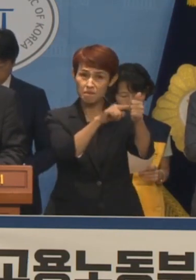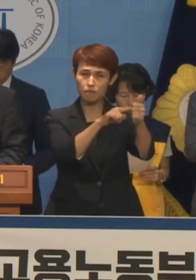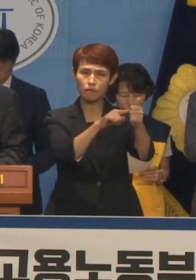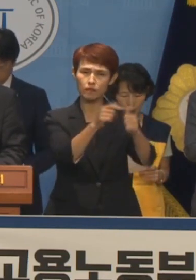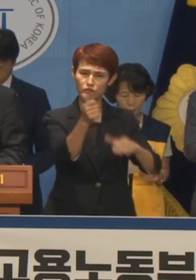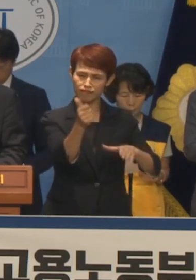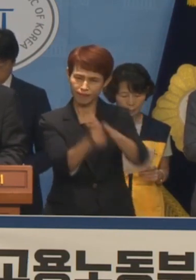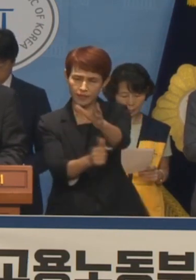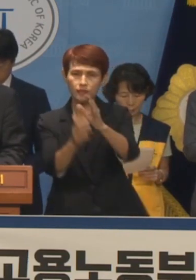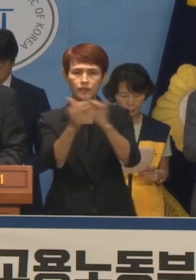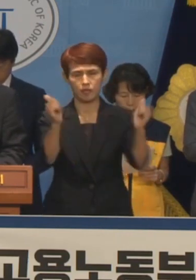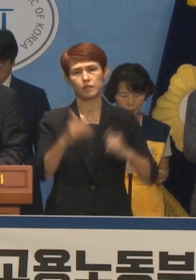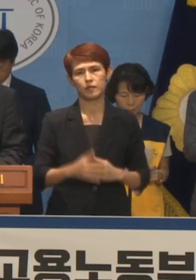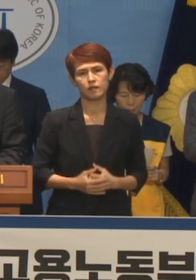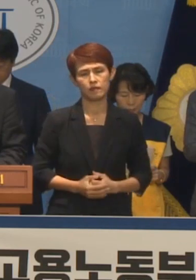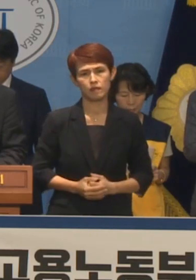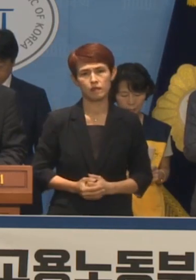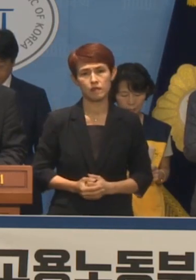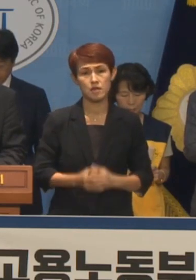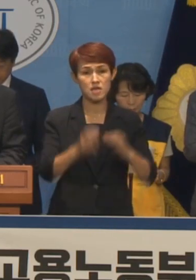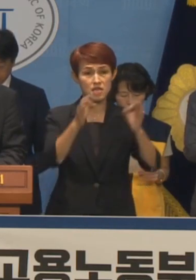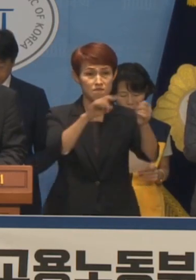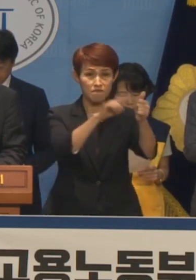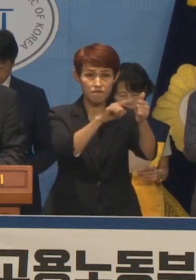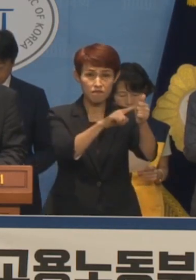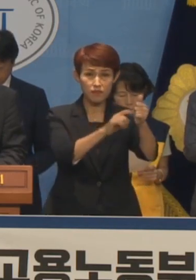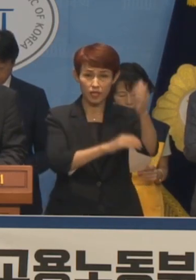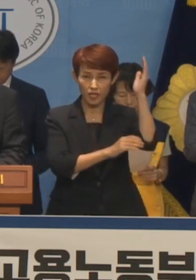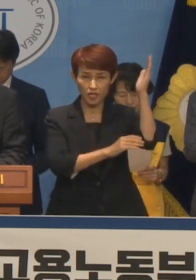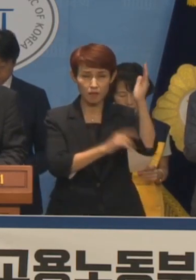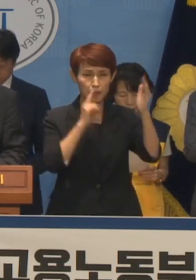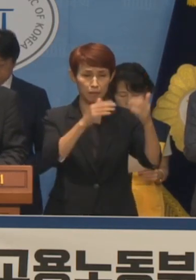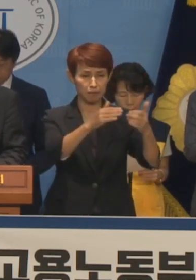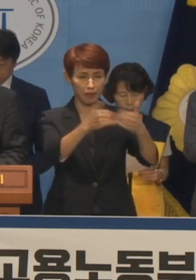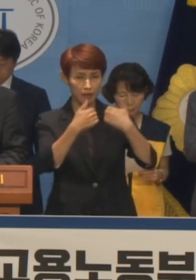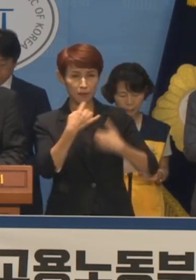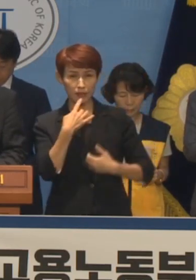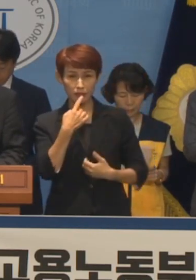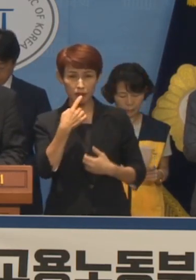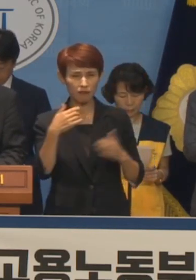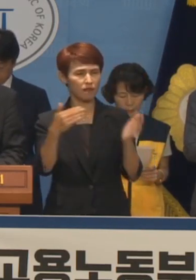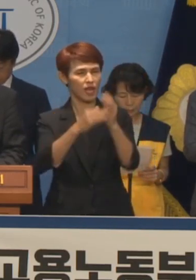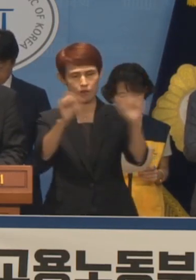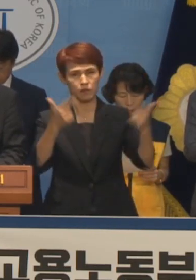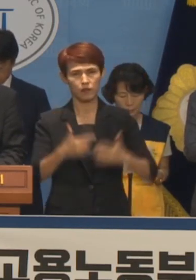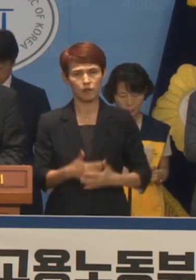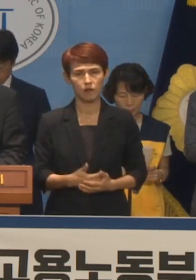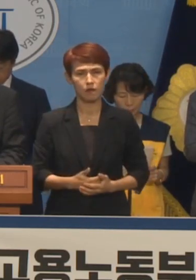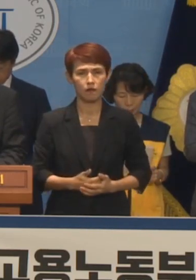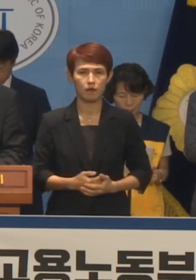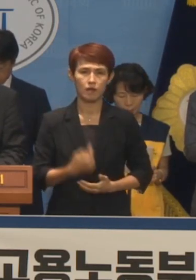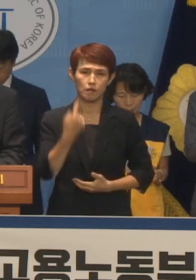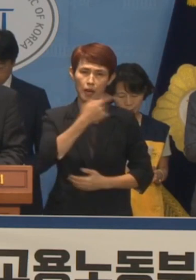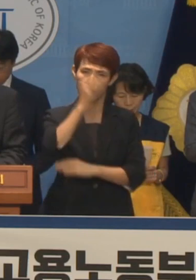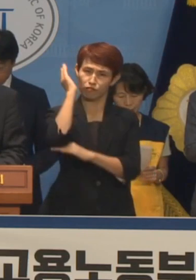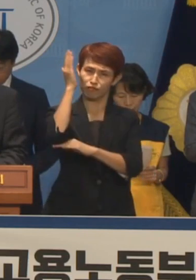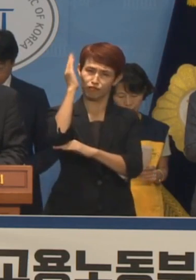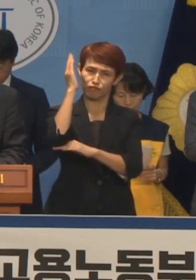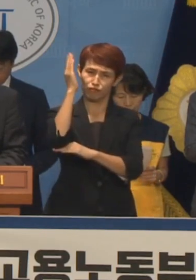가해자다. 김문수가 우리에게 던진 건 막말이 아니다. 결코 입에서 나오는